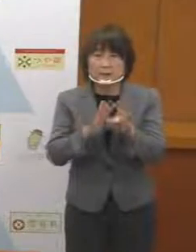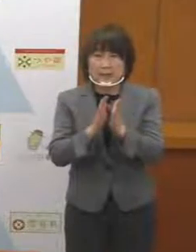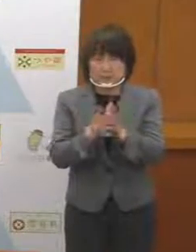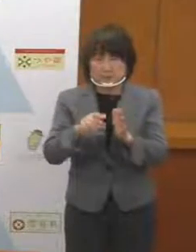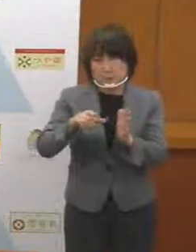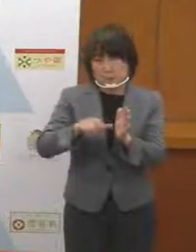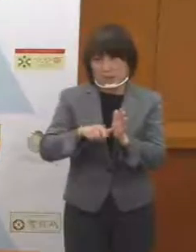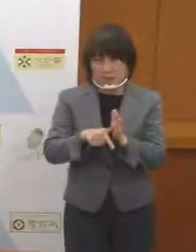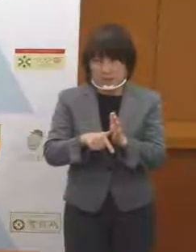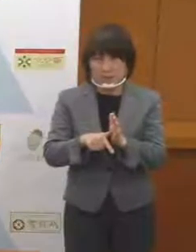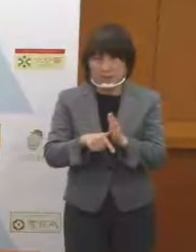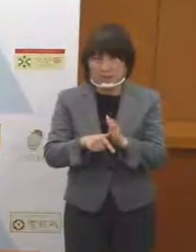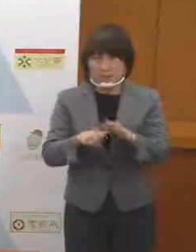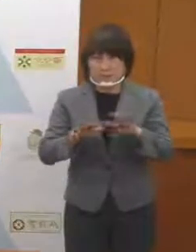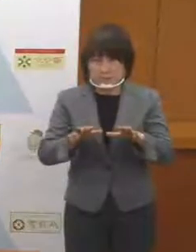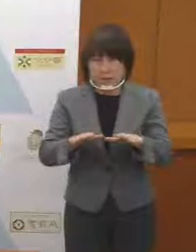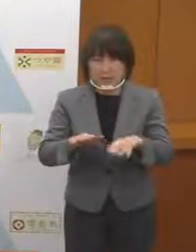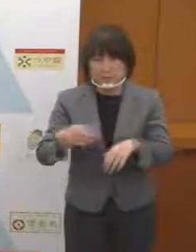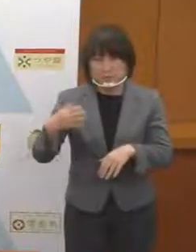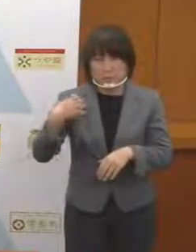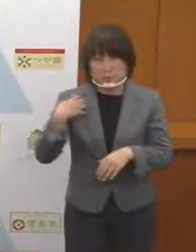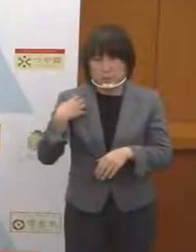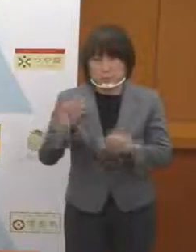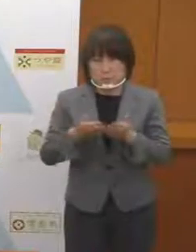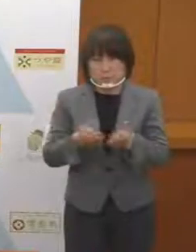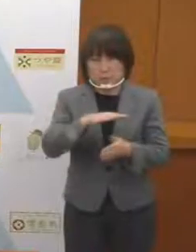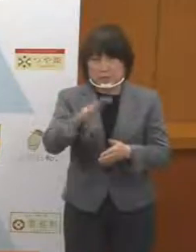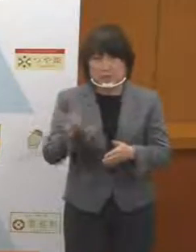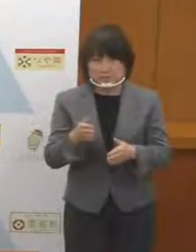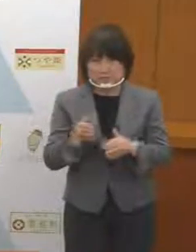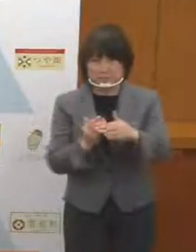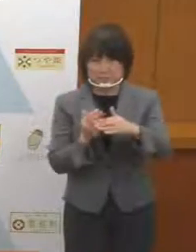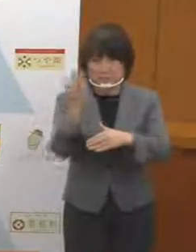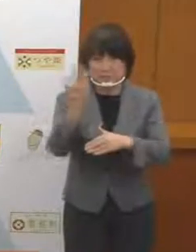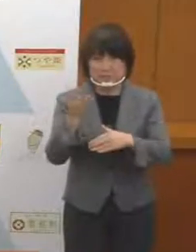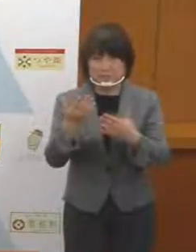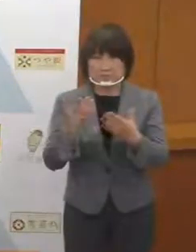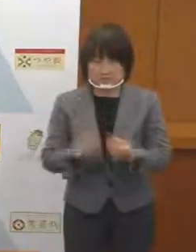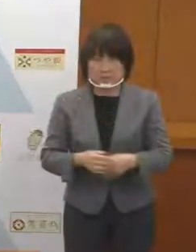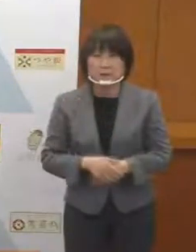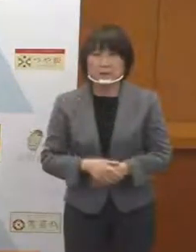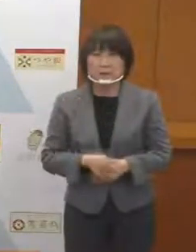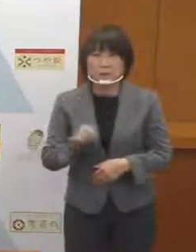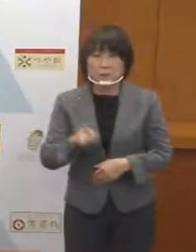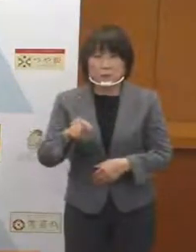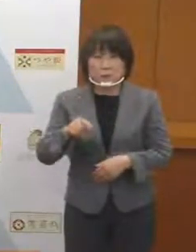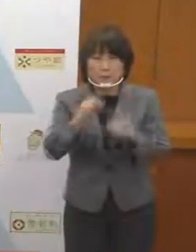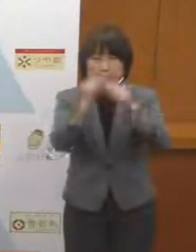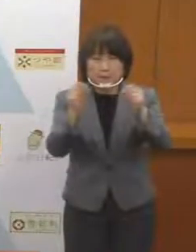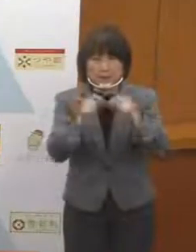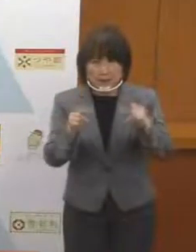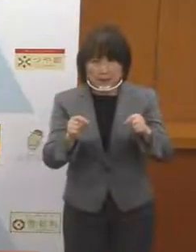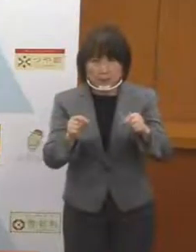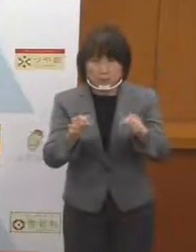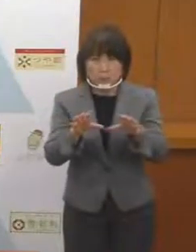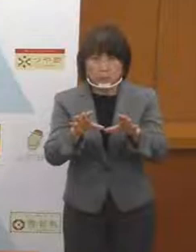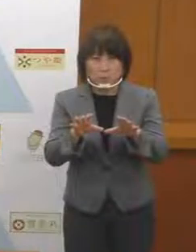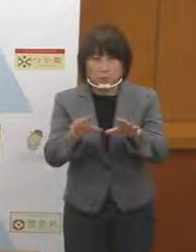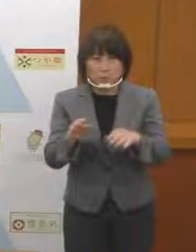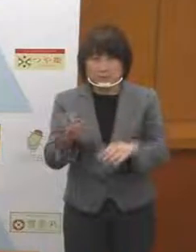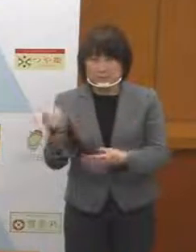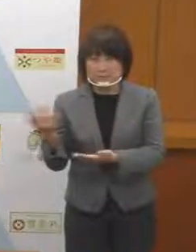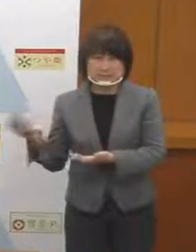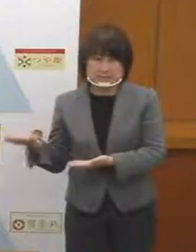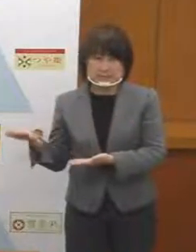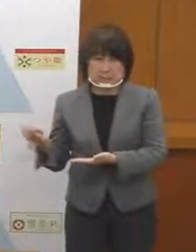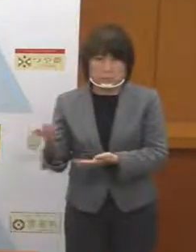県では現職の国民にしと船山さんが当選ということで決まりましたこの選挙結果をですねまず受け止めを伺わせて